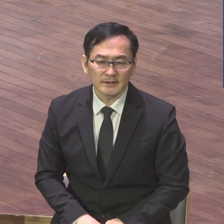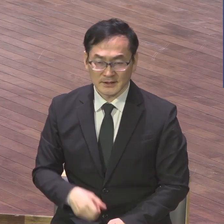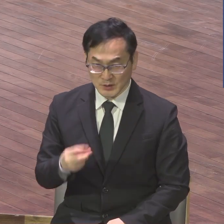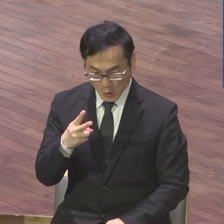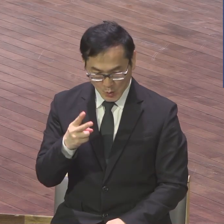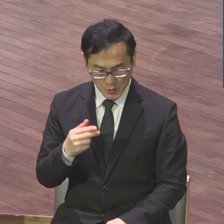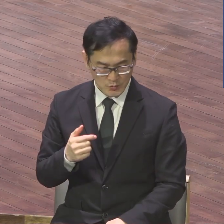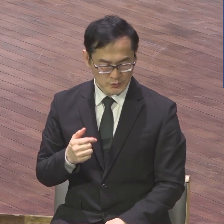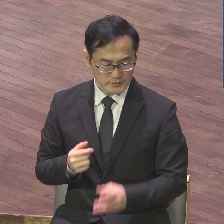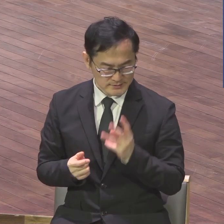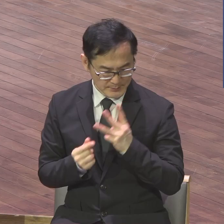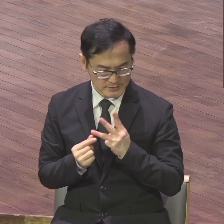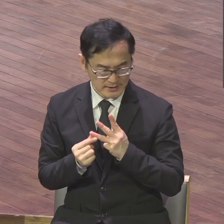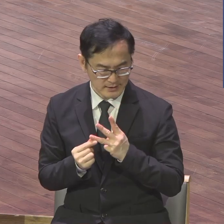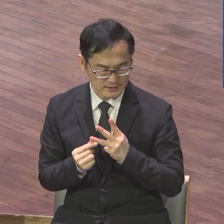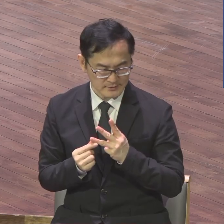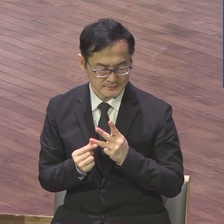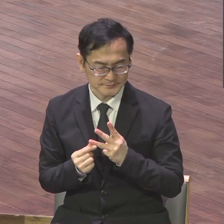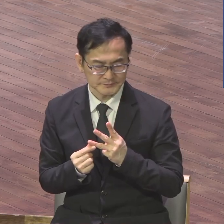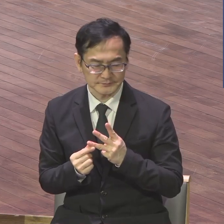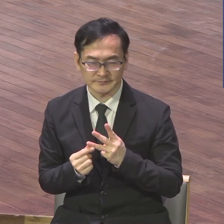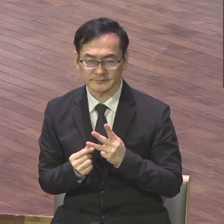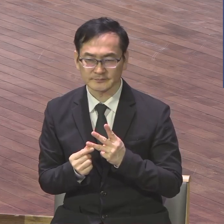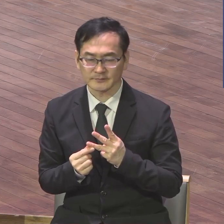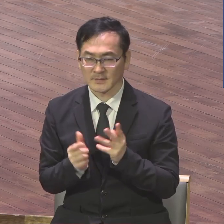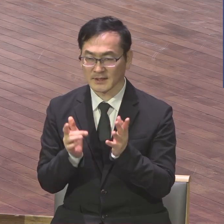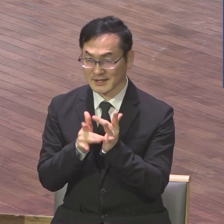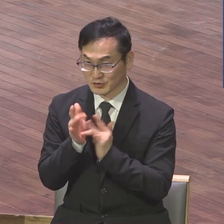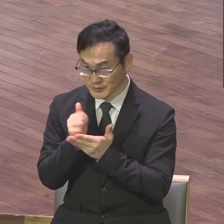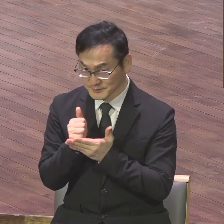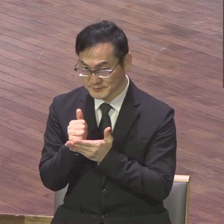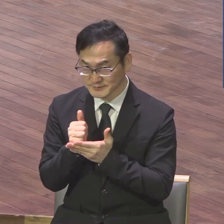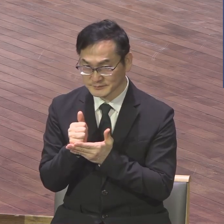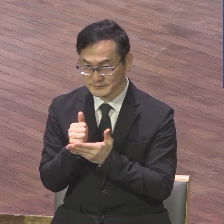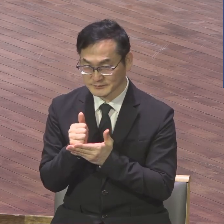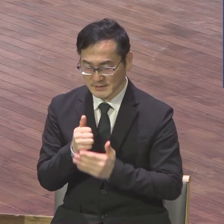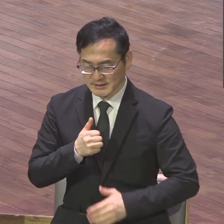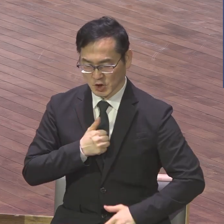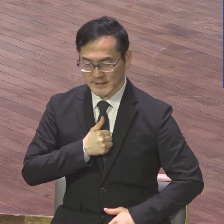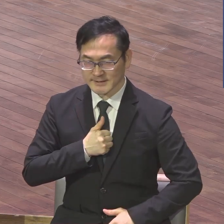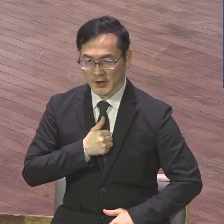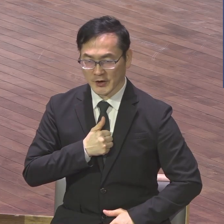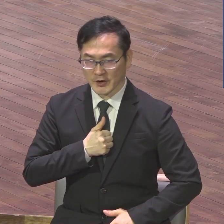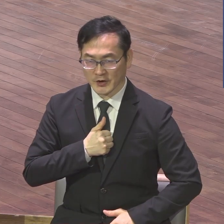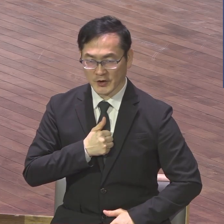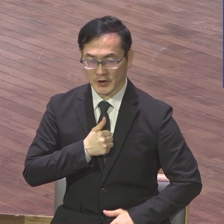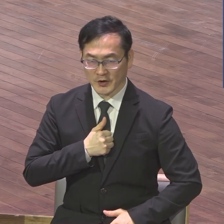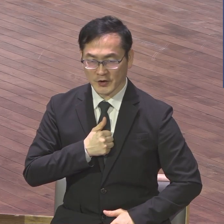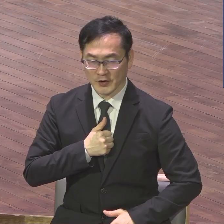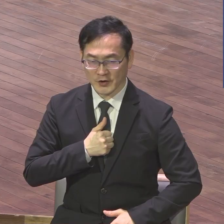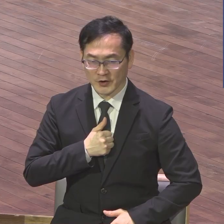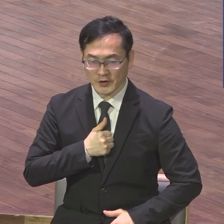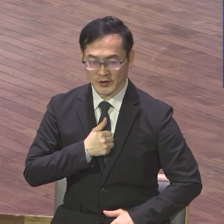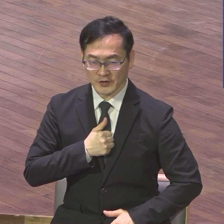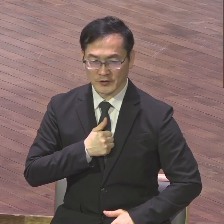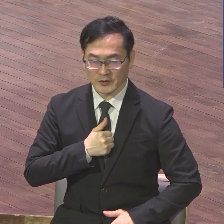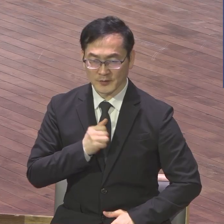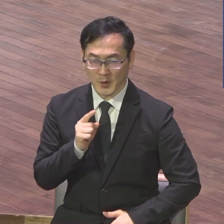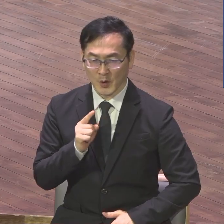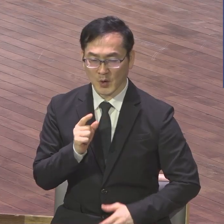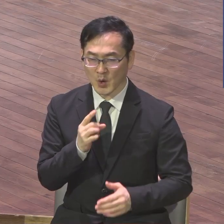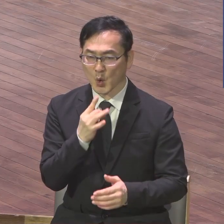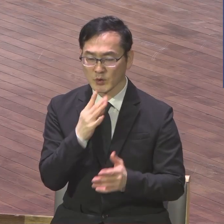부활이요 생명이니 예수님께서 당시에 정체성을 밝히시는데 사용하셨어요.